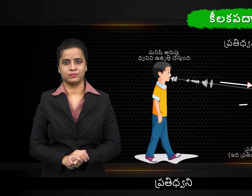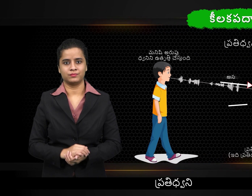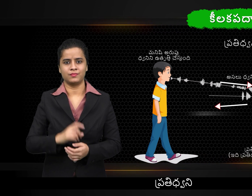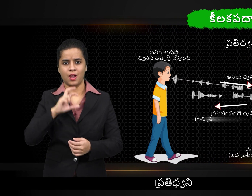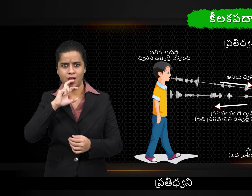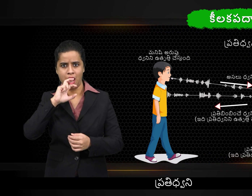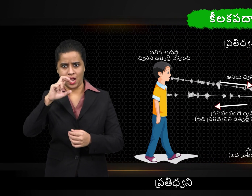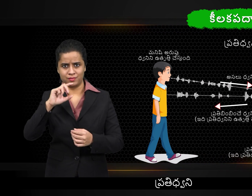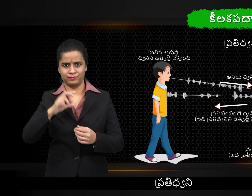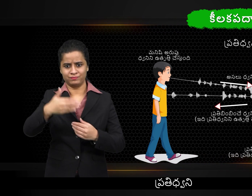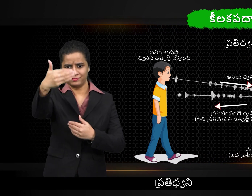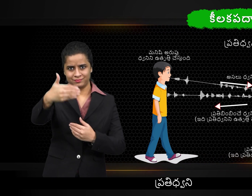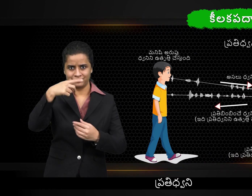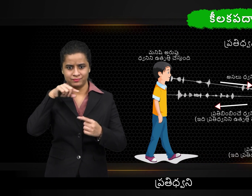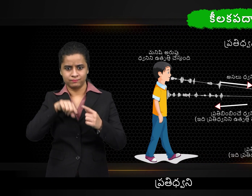ప్రతిధ్వని,